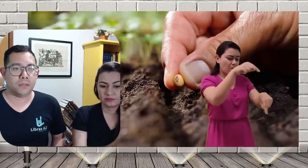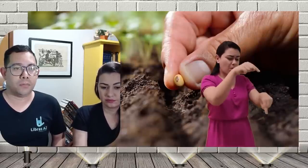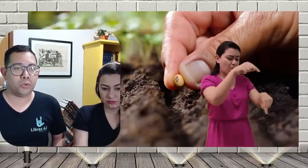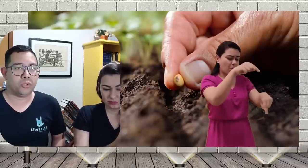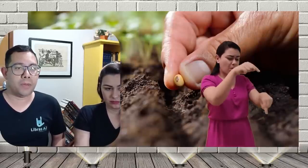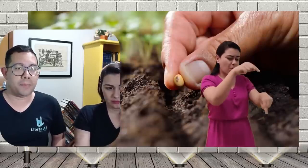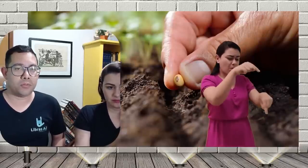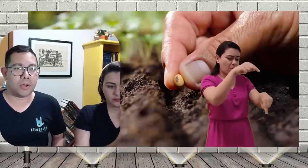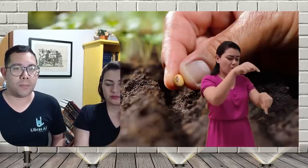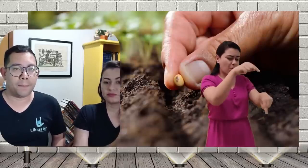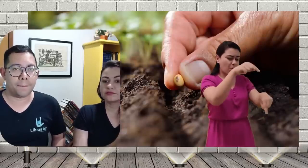Muito bem, pessoal.